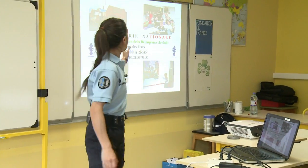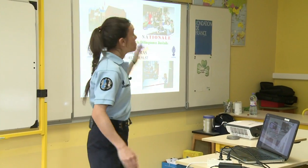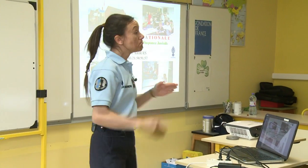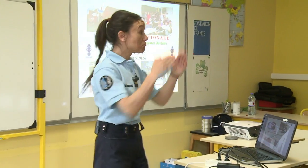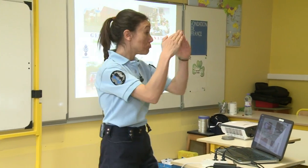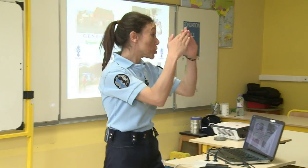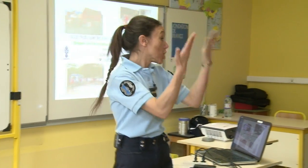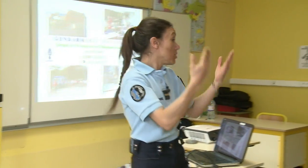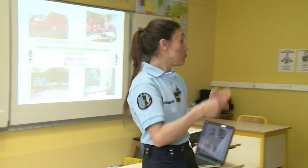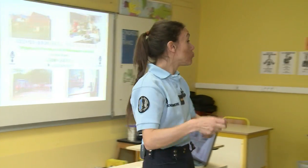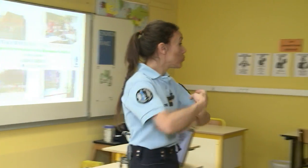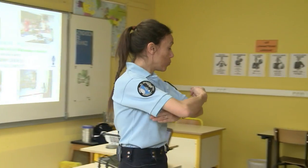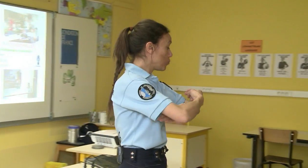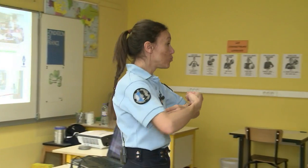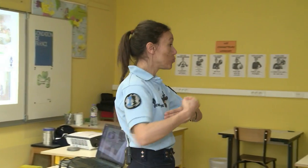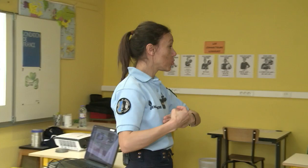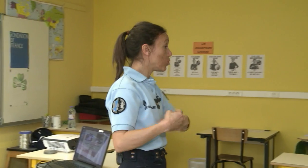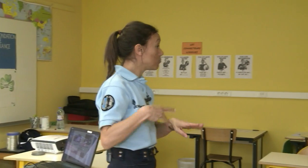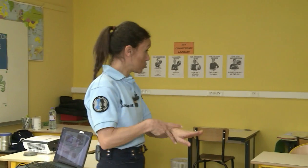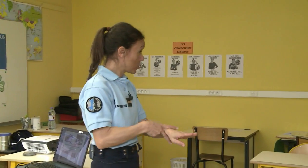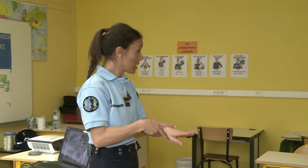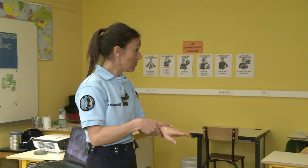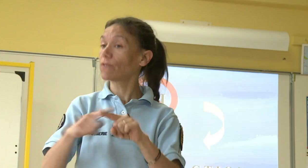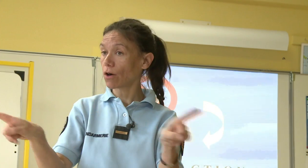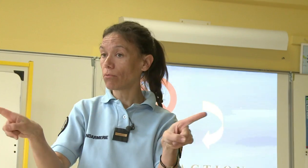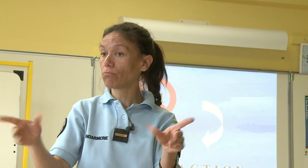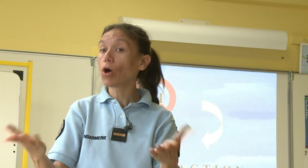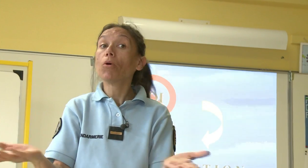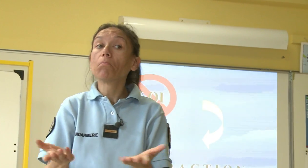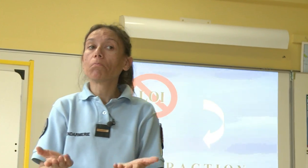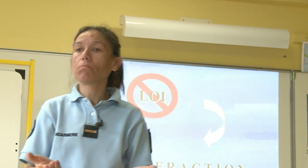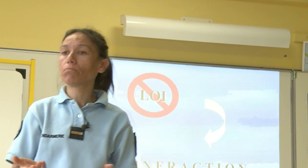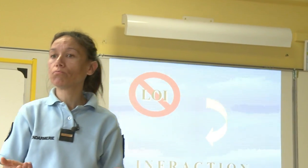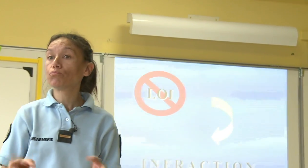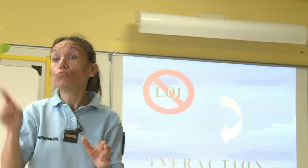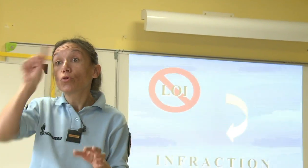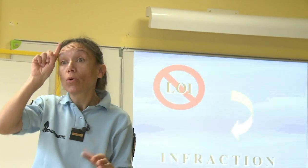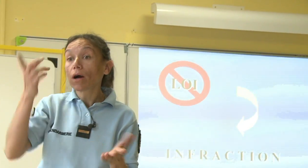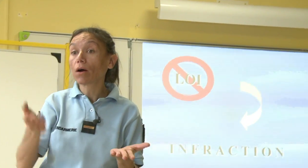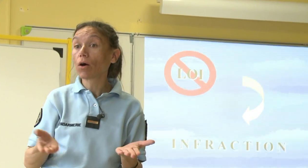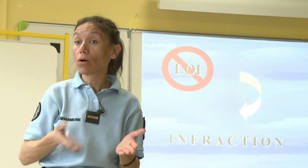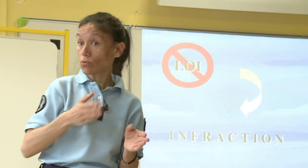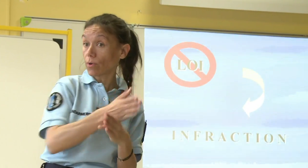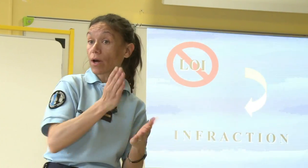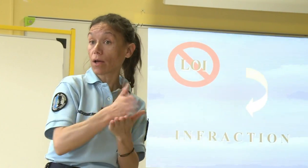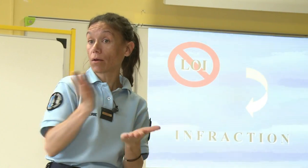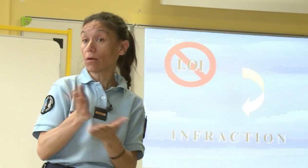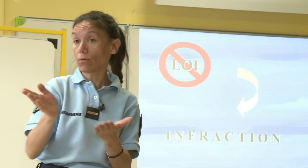Promouvoir la justice, faire de la prévention auprès des jeunes, c'est le quotidien de l'adjudant Céline Cuvillier. Mais aujourd'hui, la discussion